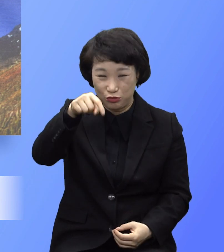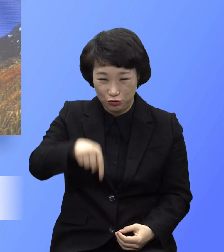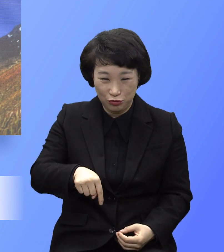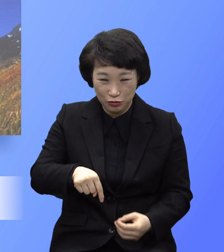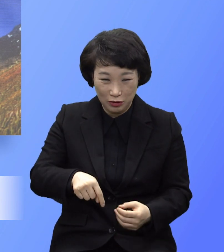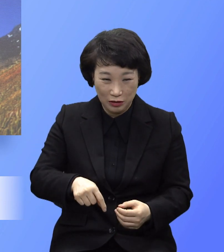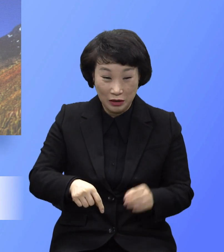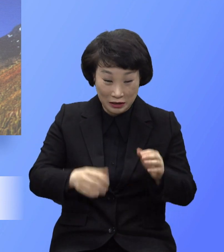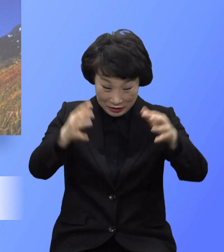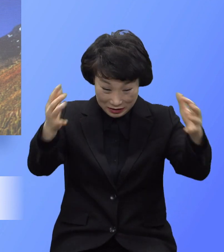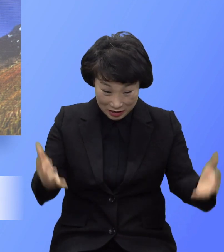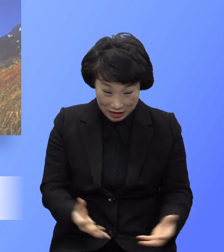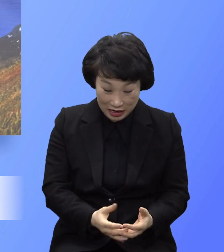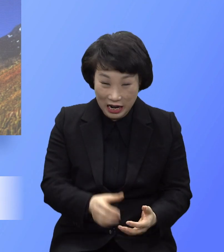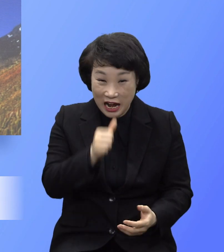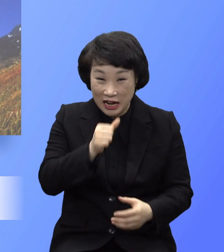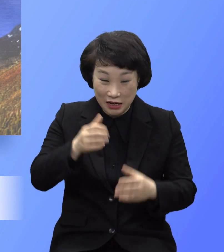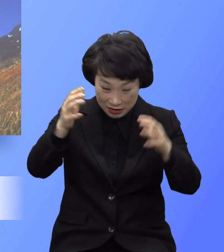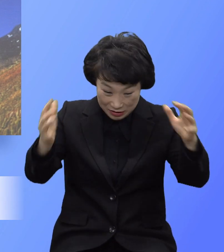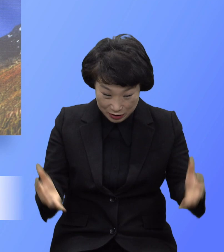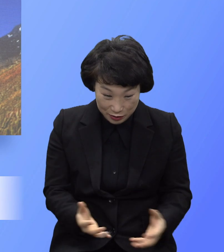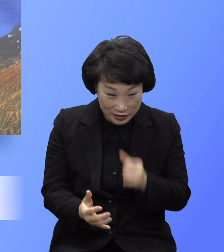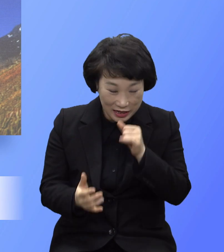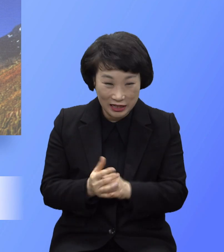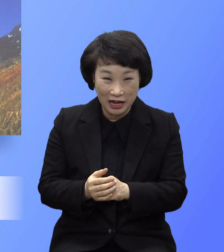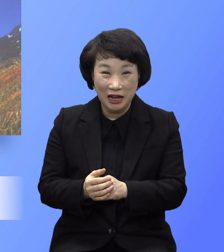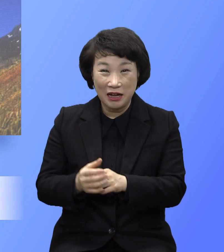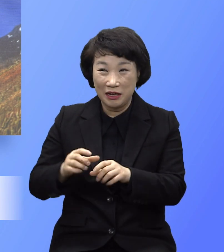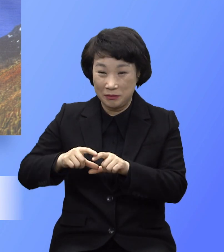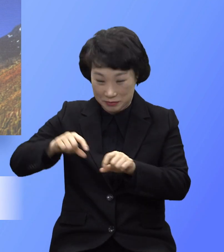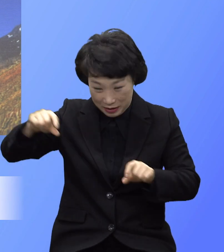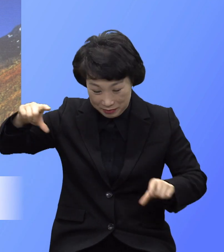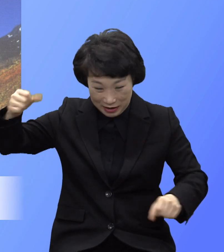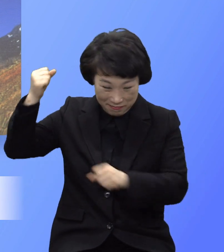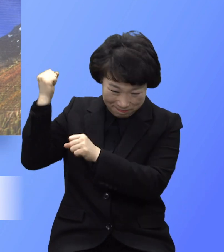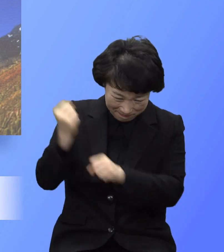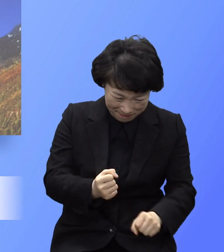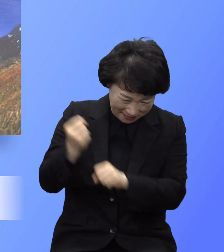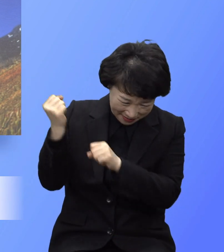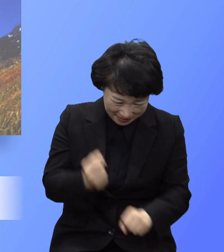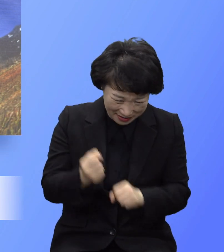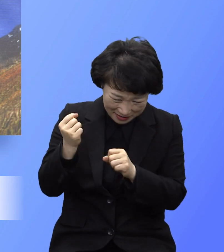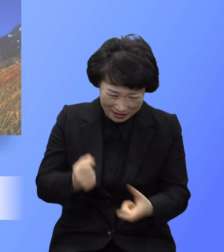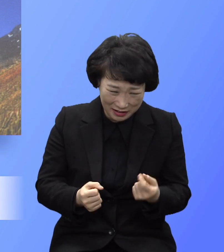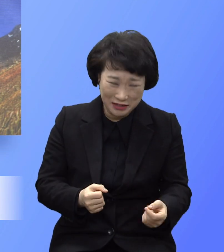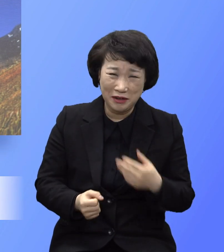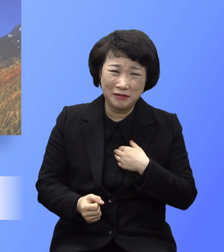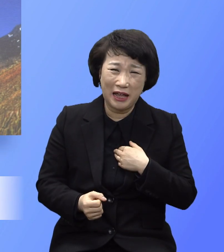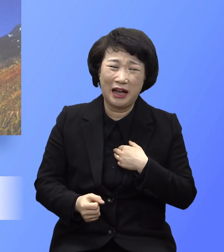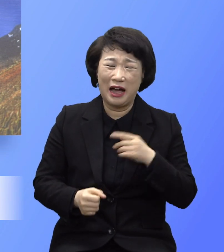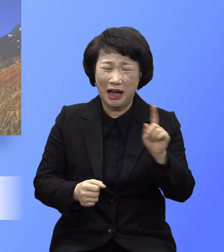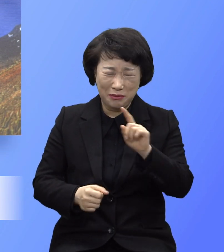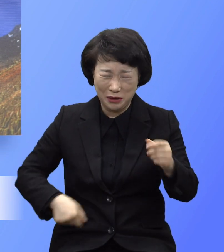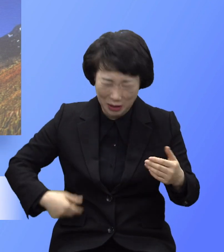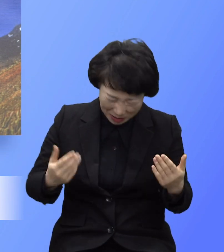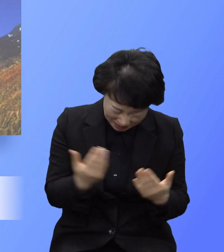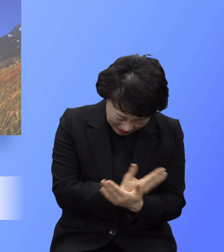계속 아주 여러분 보세요. 절구에 막 내듯이 아무리